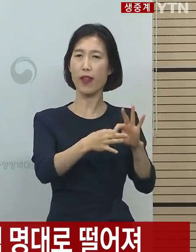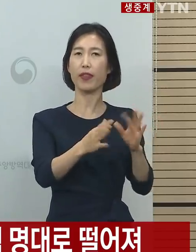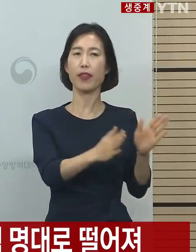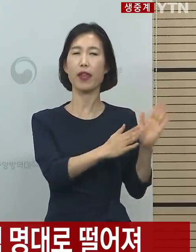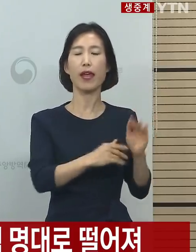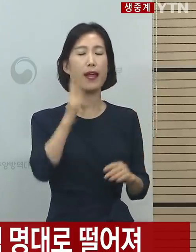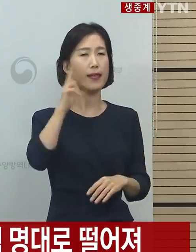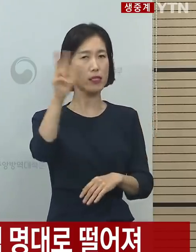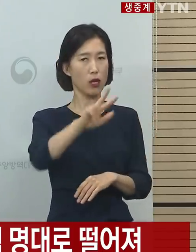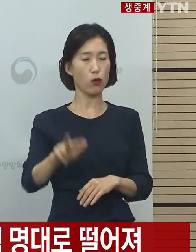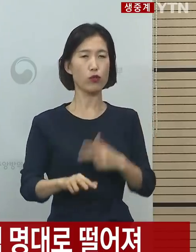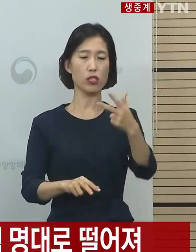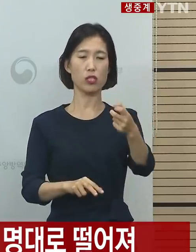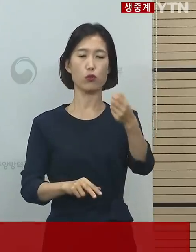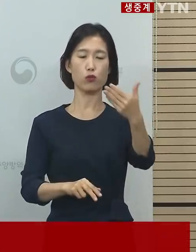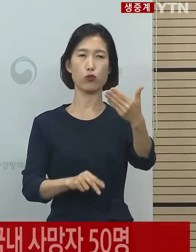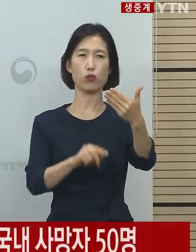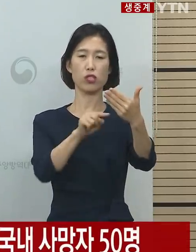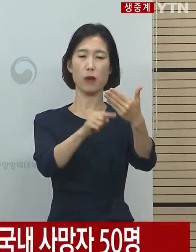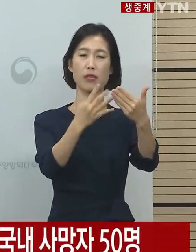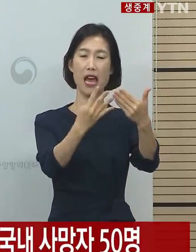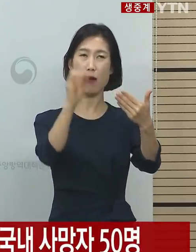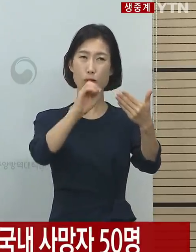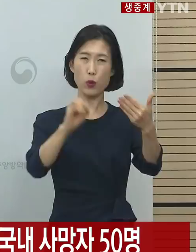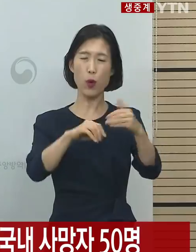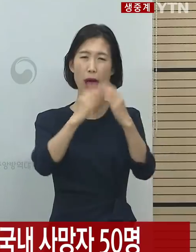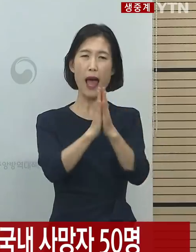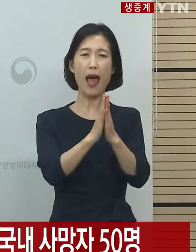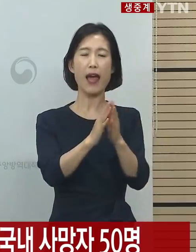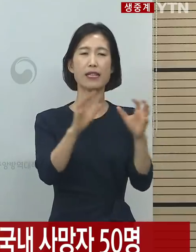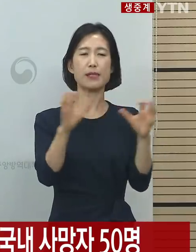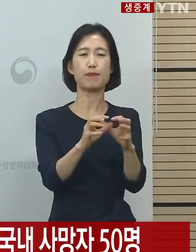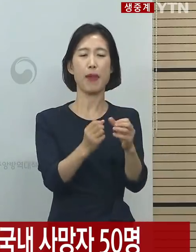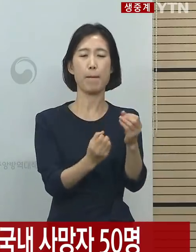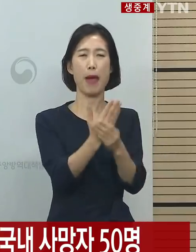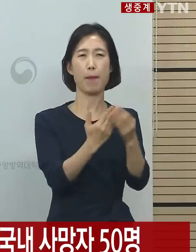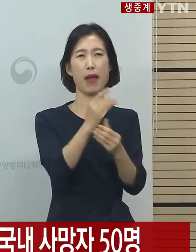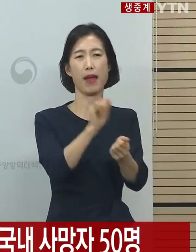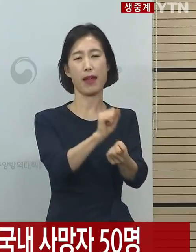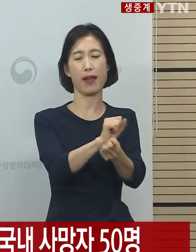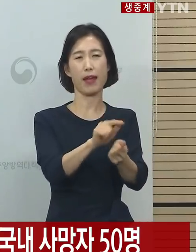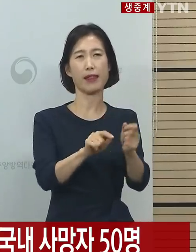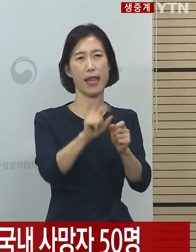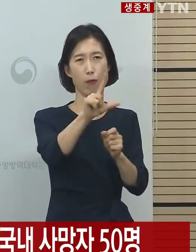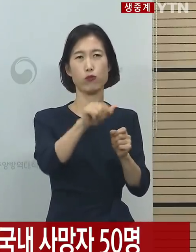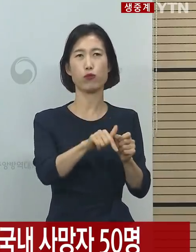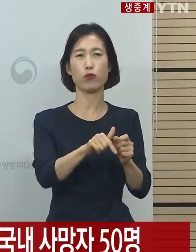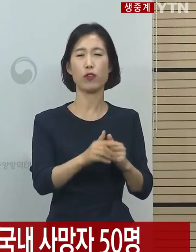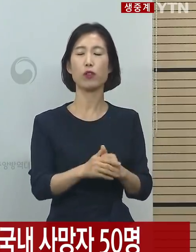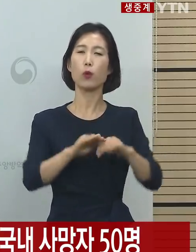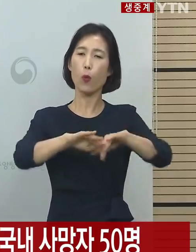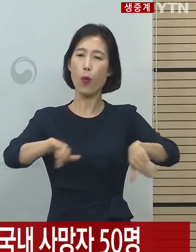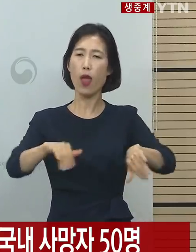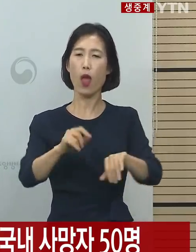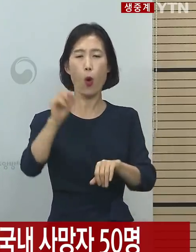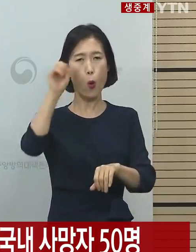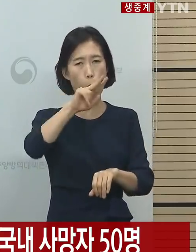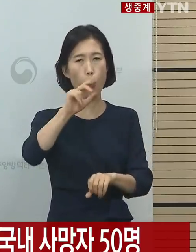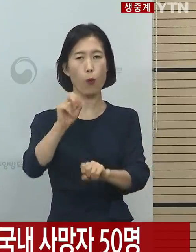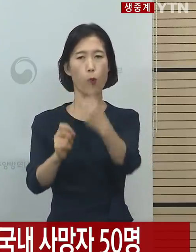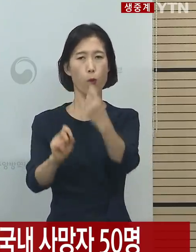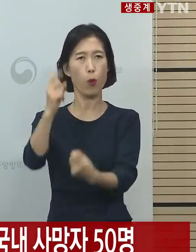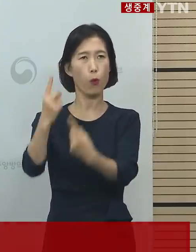전국적으로 79.4%는 집단 발생과의 연관성이 확인된 사례입니다. 기타 산발적인